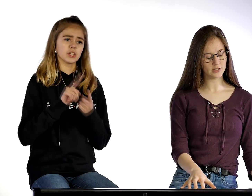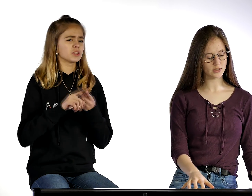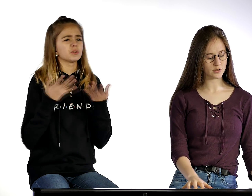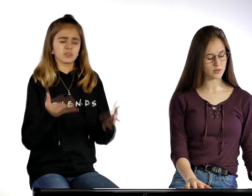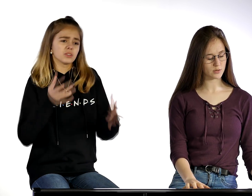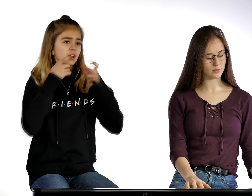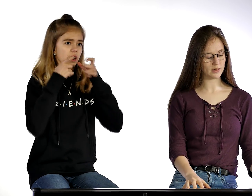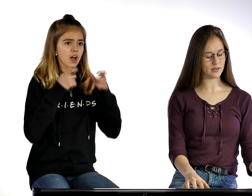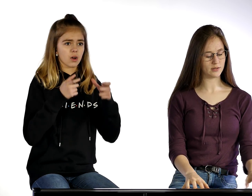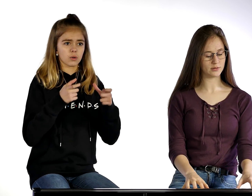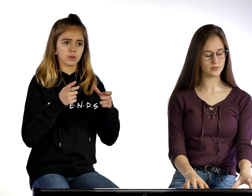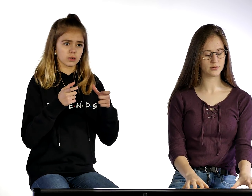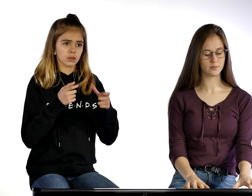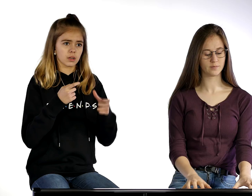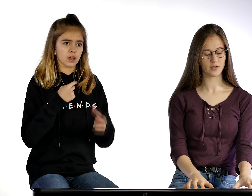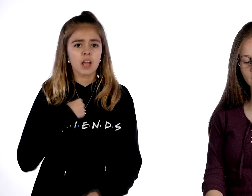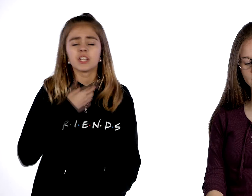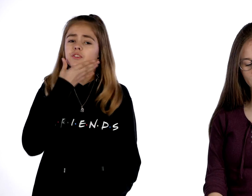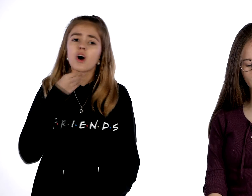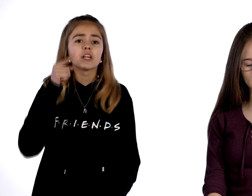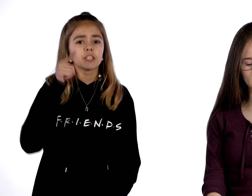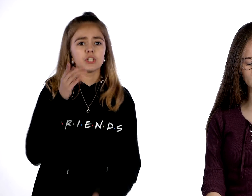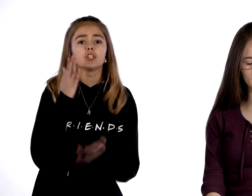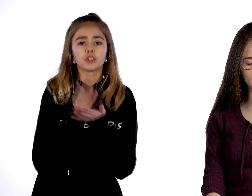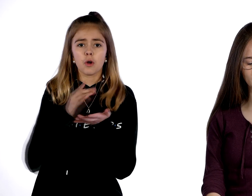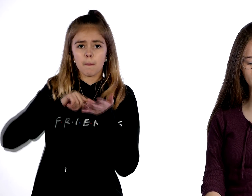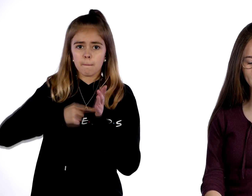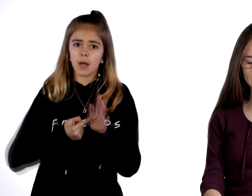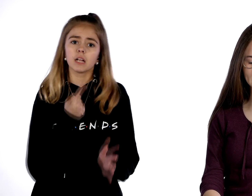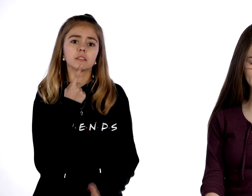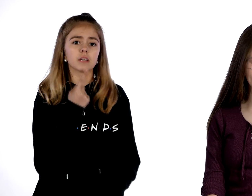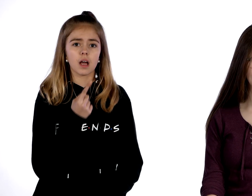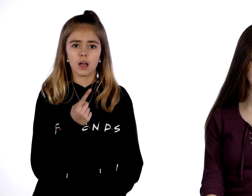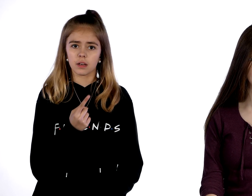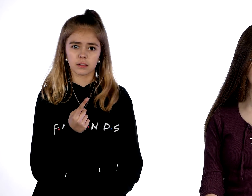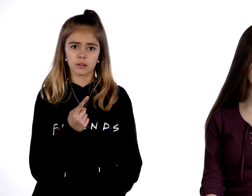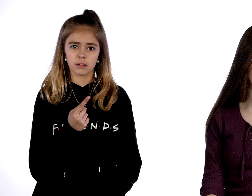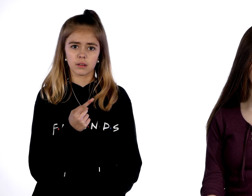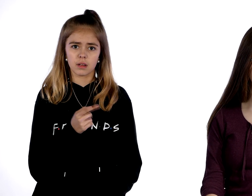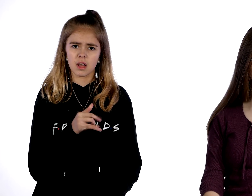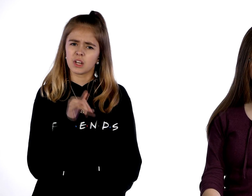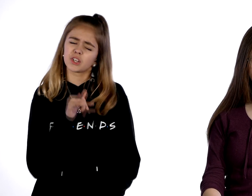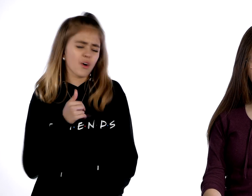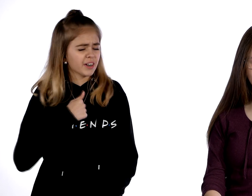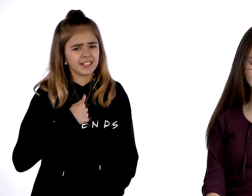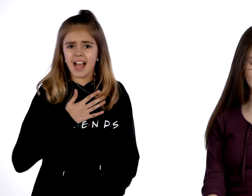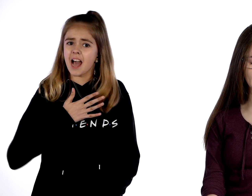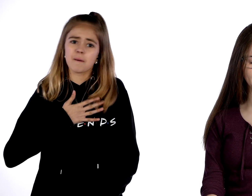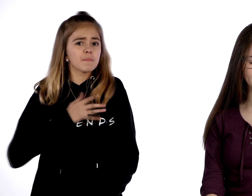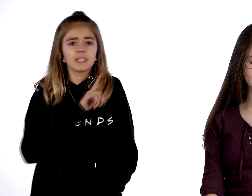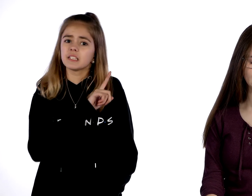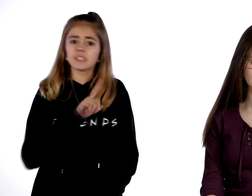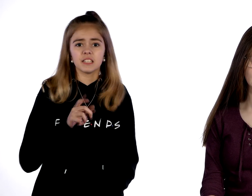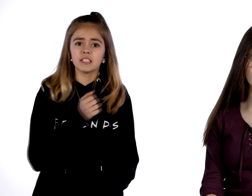künstlich und zu laut. Ich wollt's dir schon mal sagen, doch ich hab mich